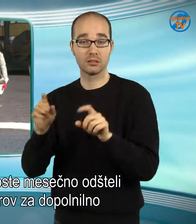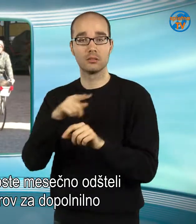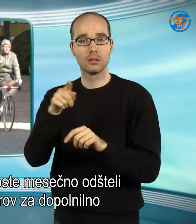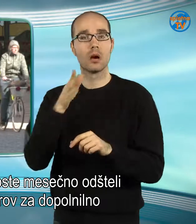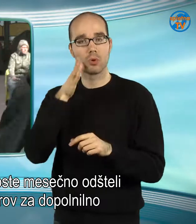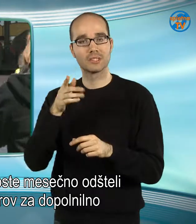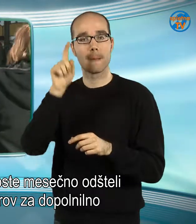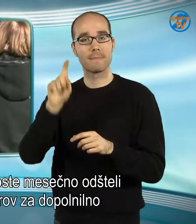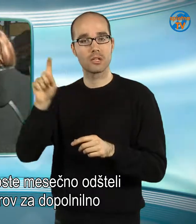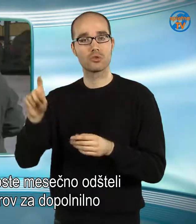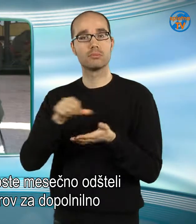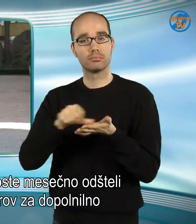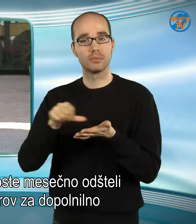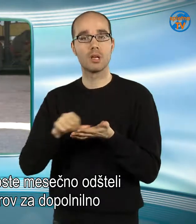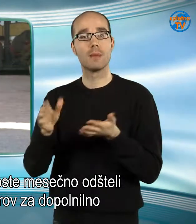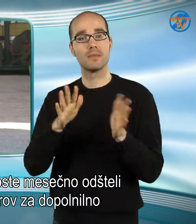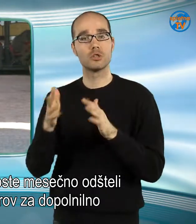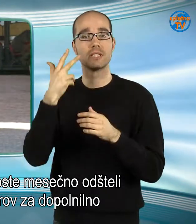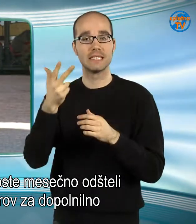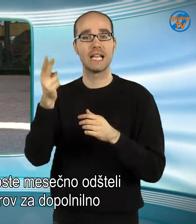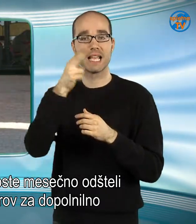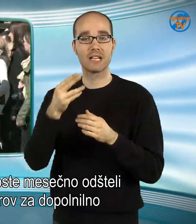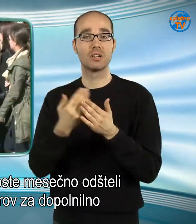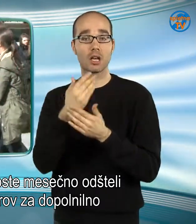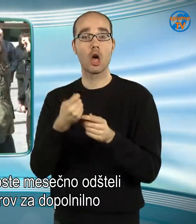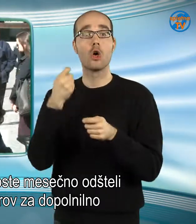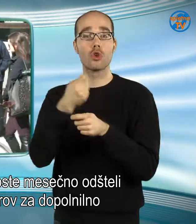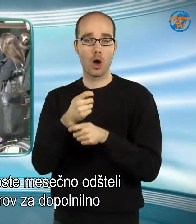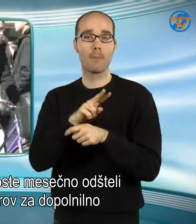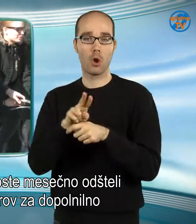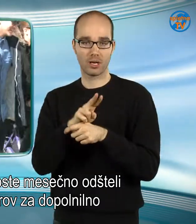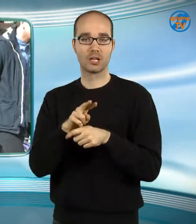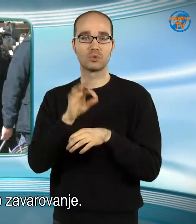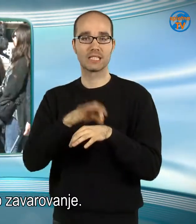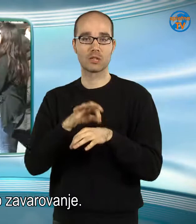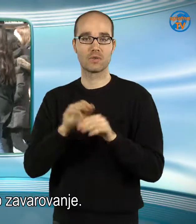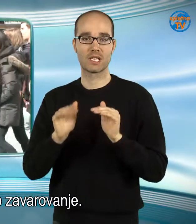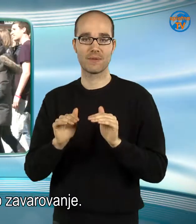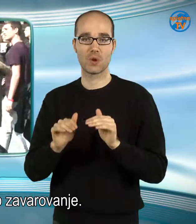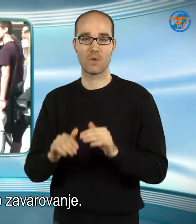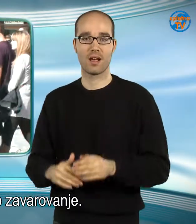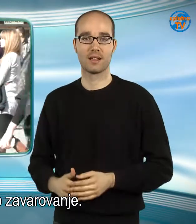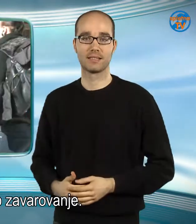približno 30 € za dopolnilno zdravstveno zavarovanje.